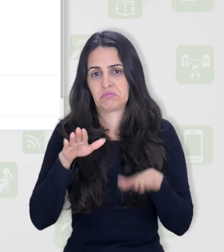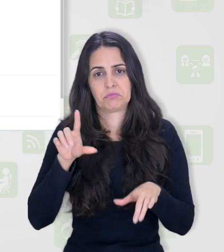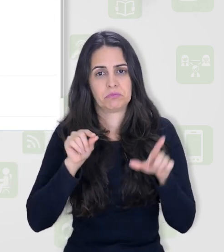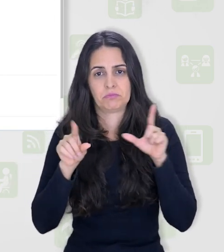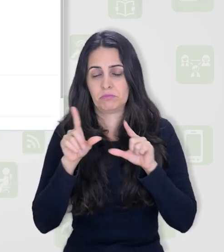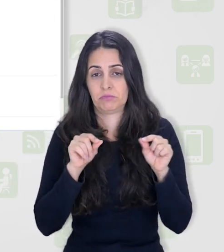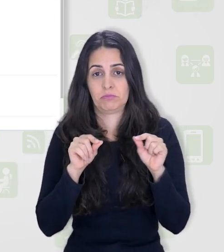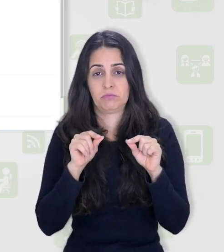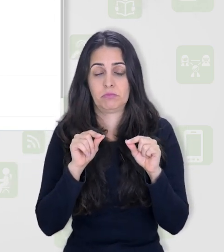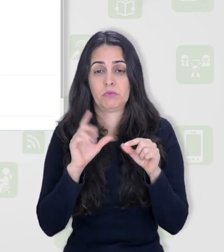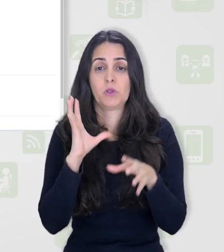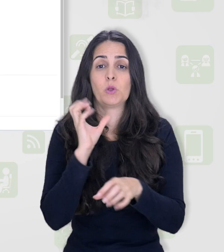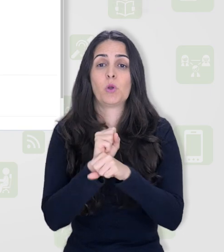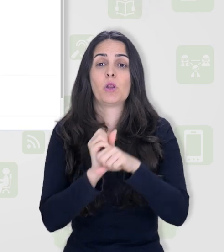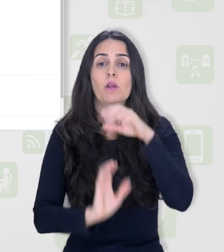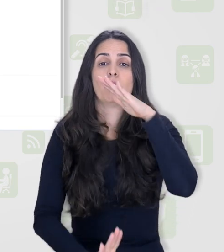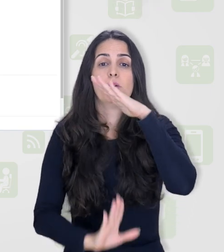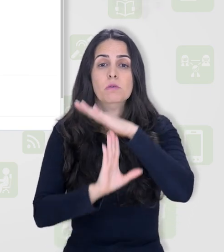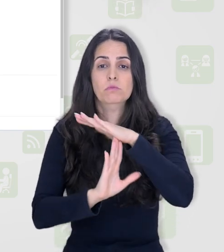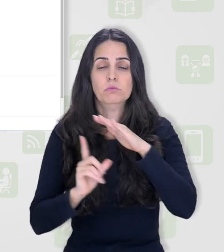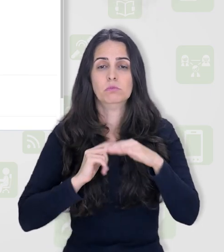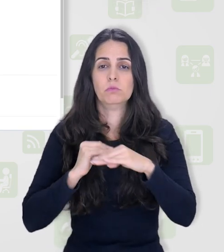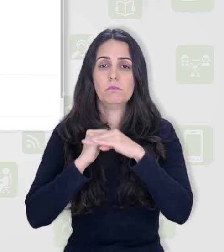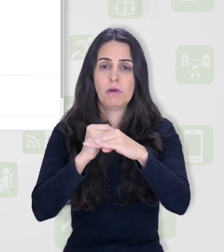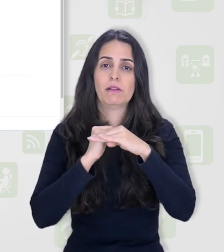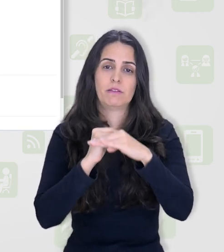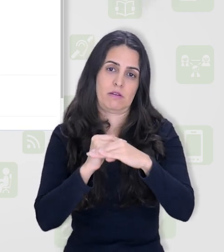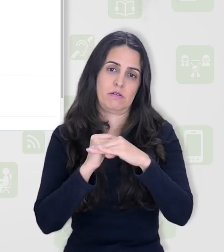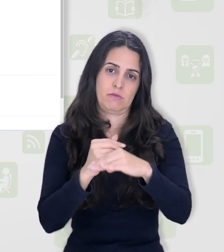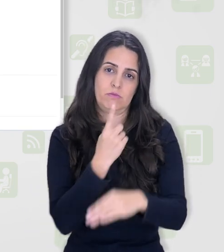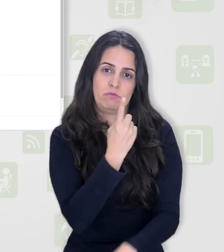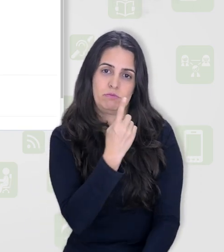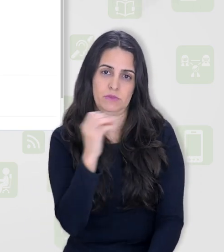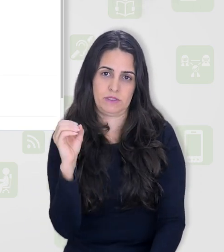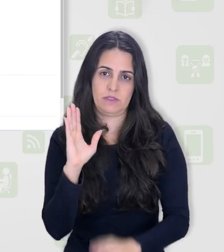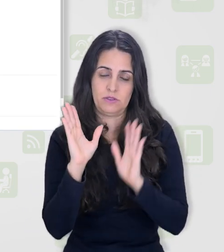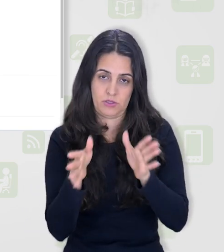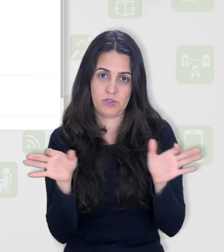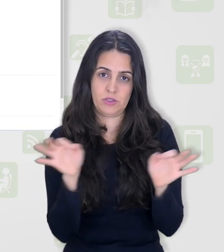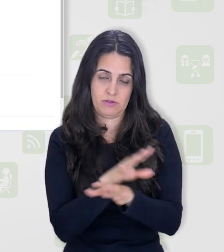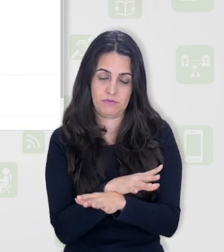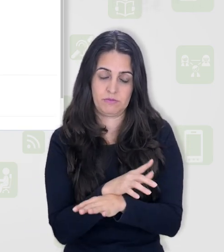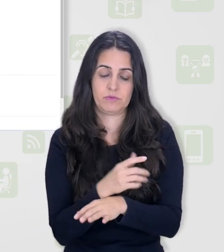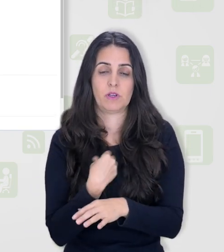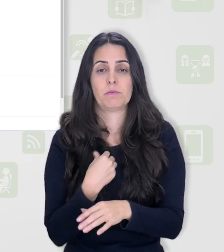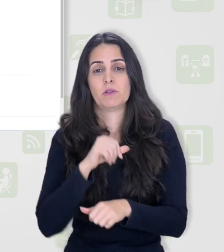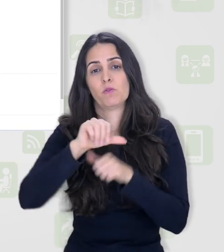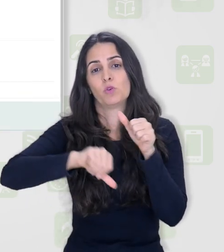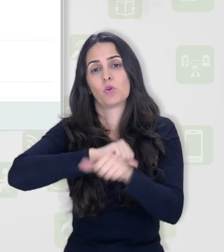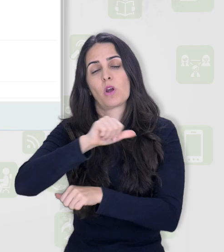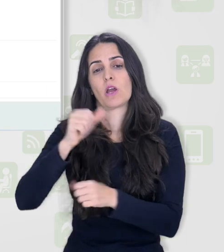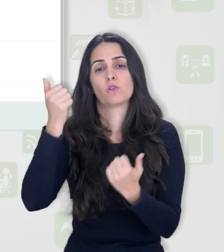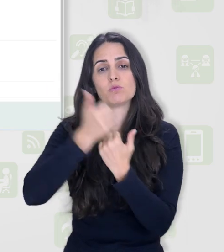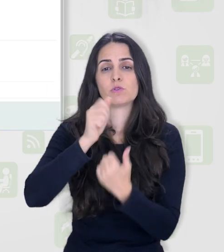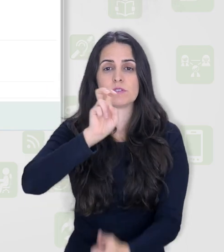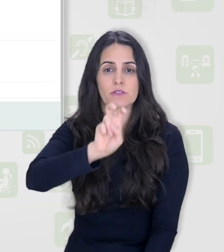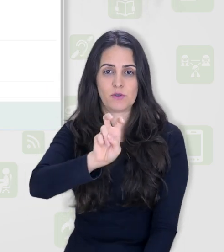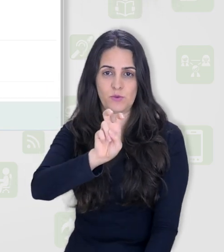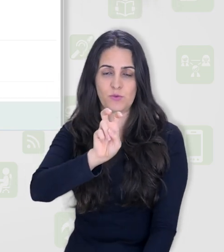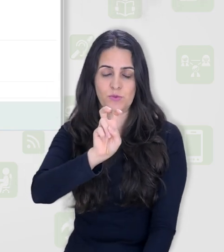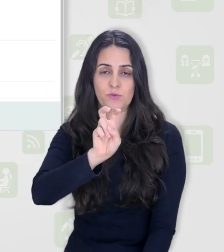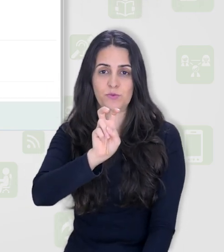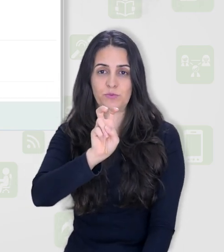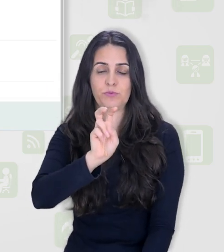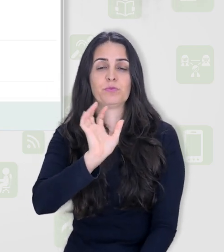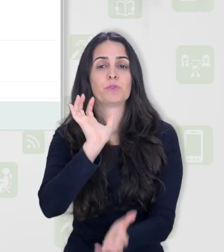essa nota máxima observa que ela vem por padrão senha e eu vou colocar aqui que é cinco pontos e aí está